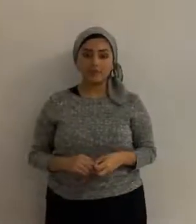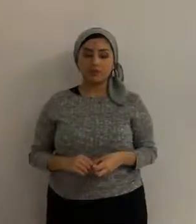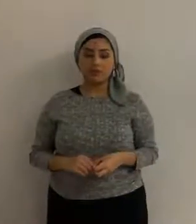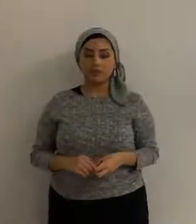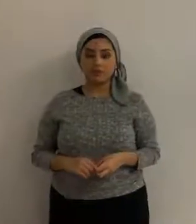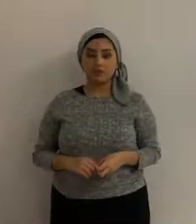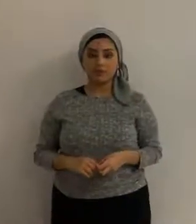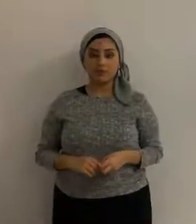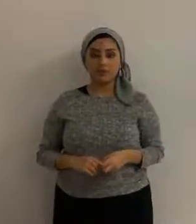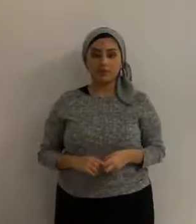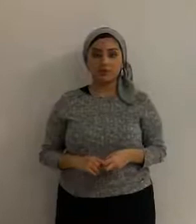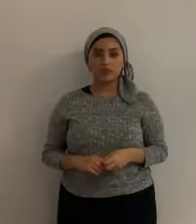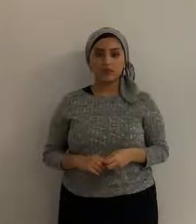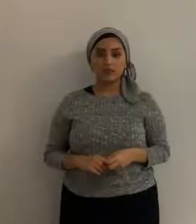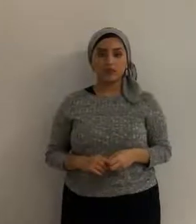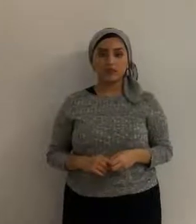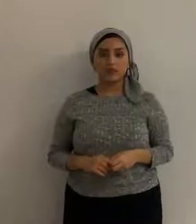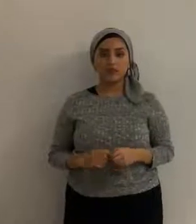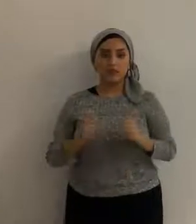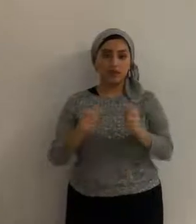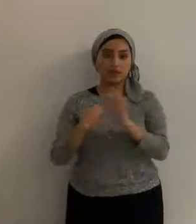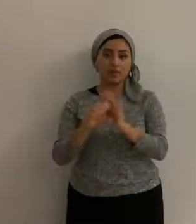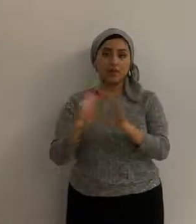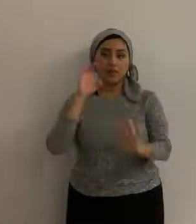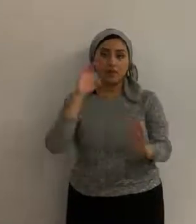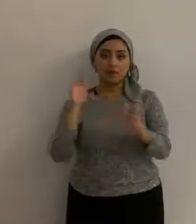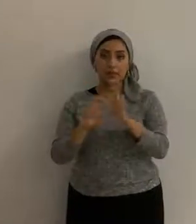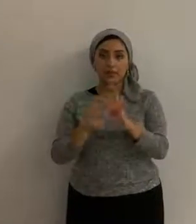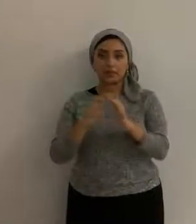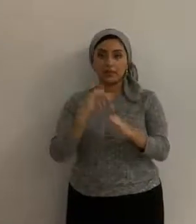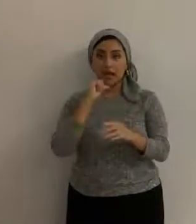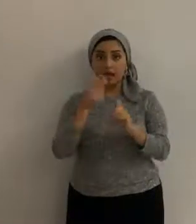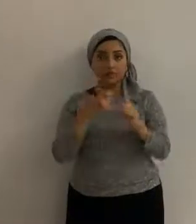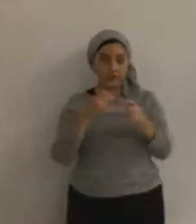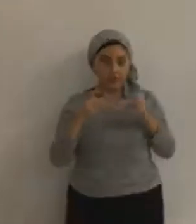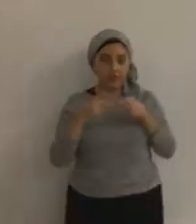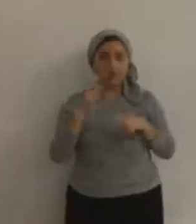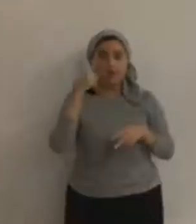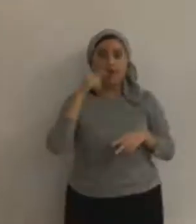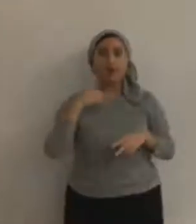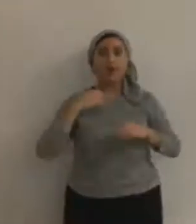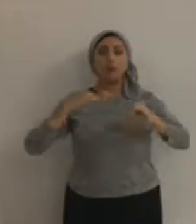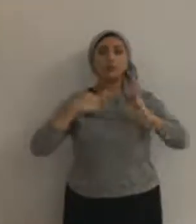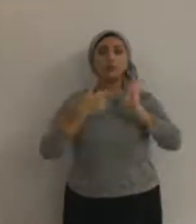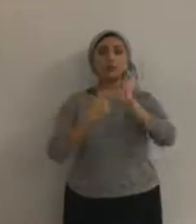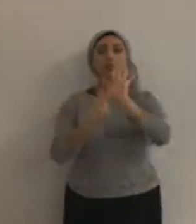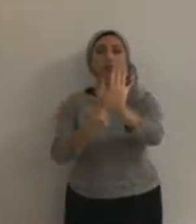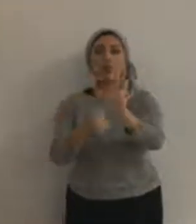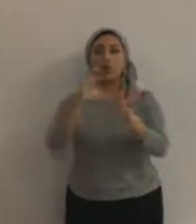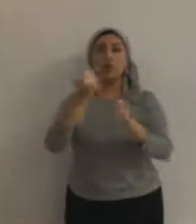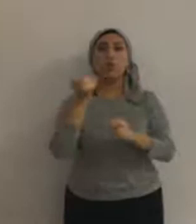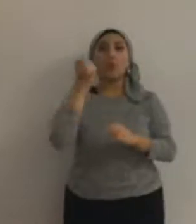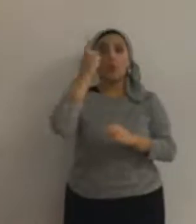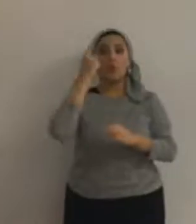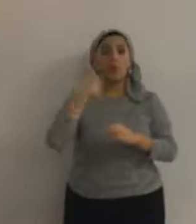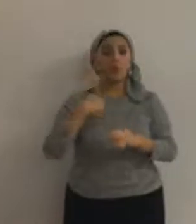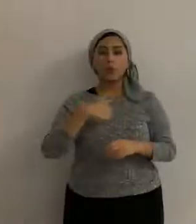Este es un ejemplo. Obviamente esta foto no es del lugar, pero es para que vean que no estamos inventando. La